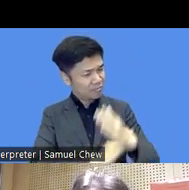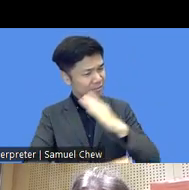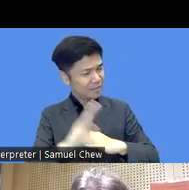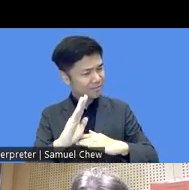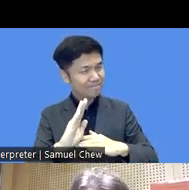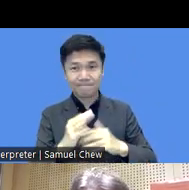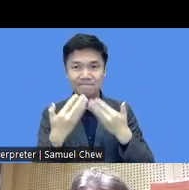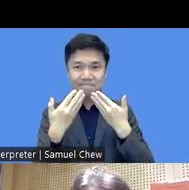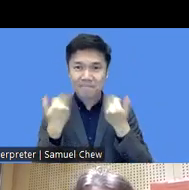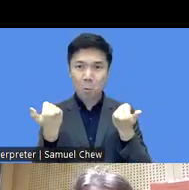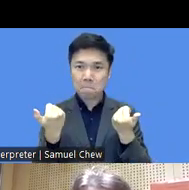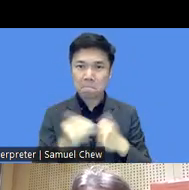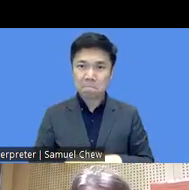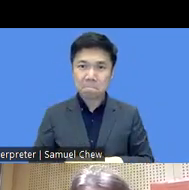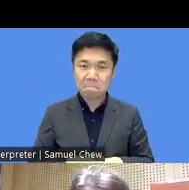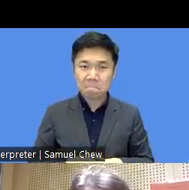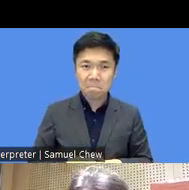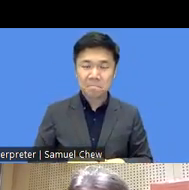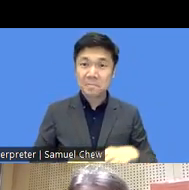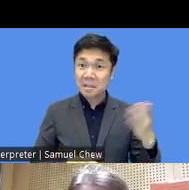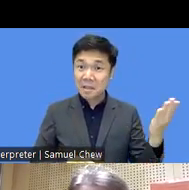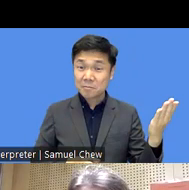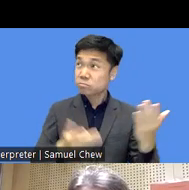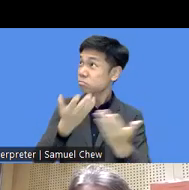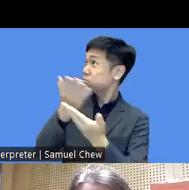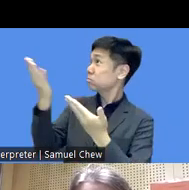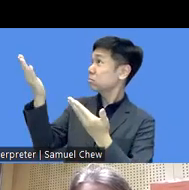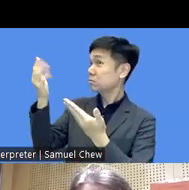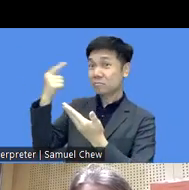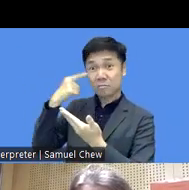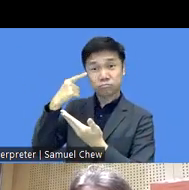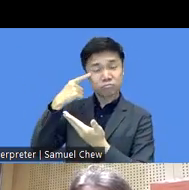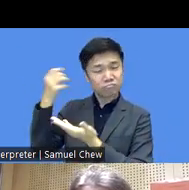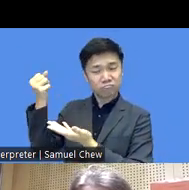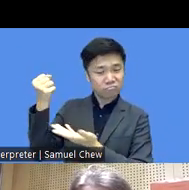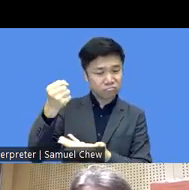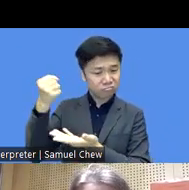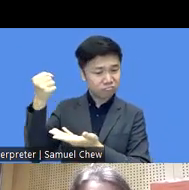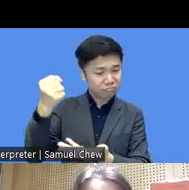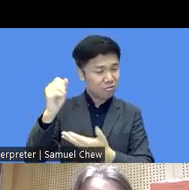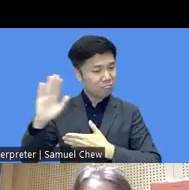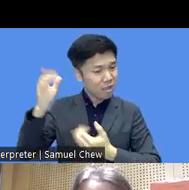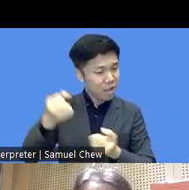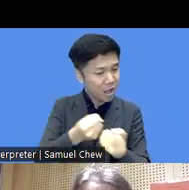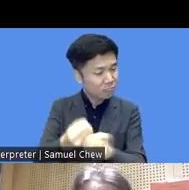que esos problemas eran absentes cuando los comparamos